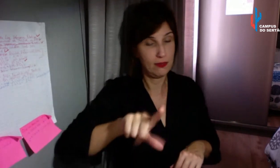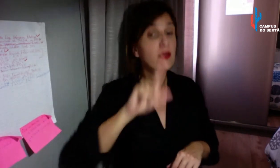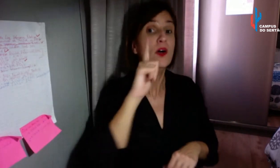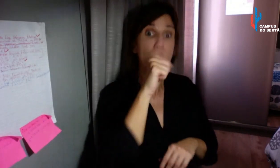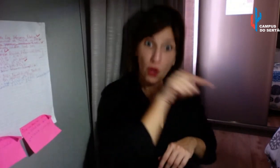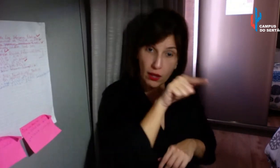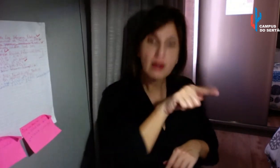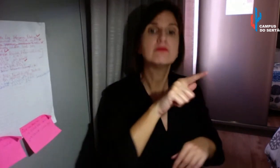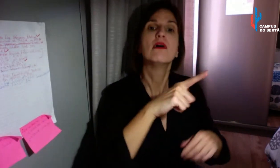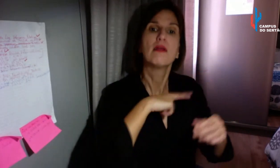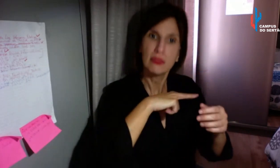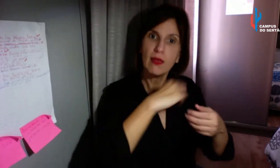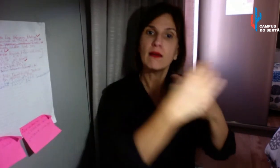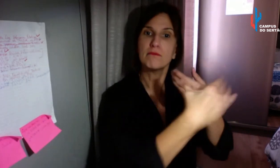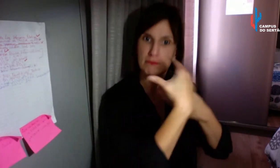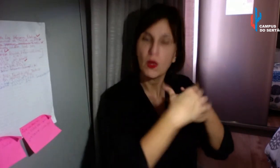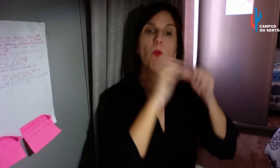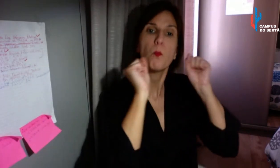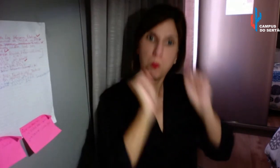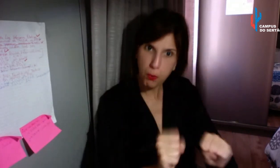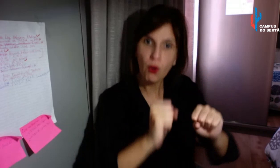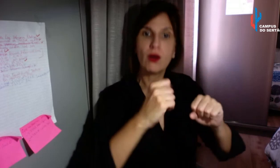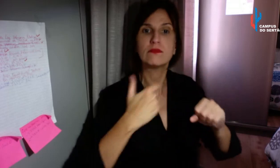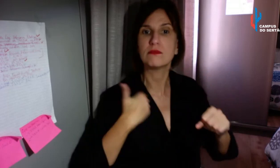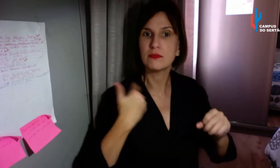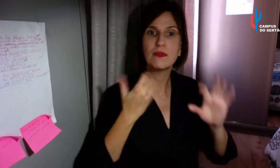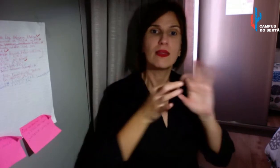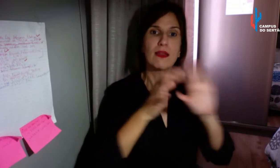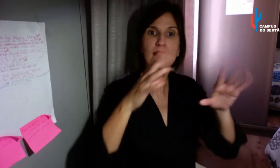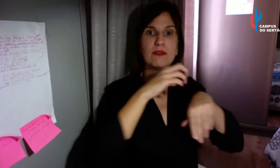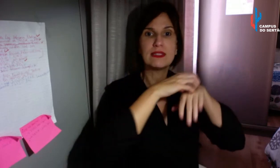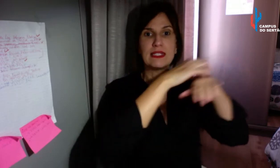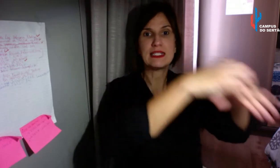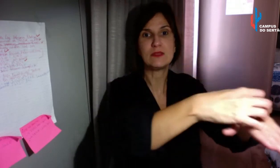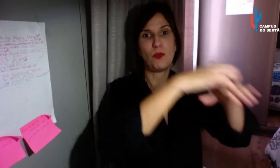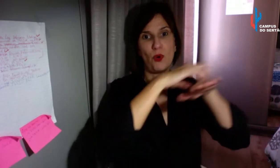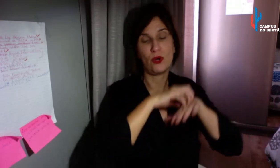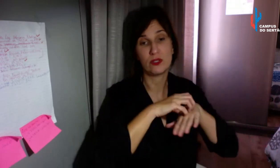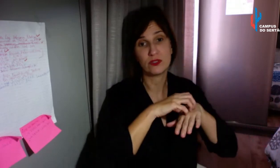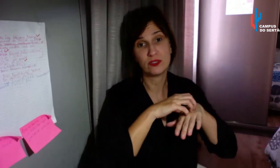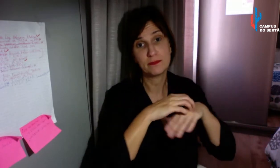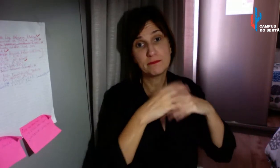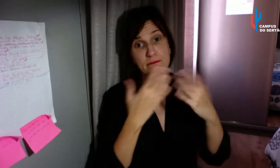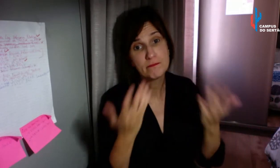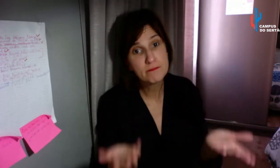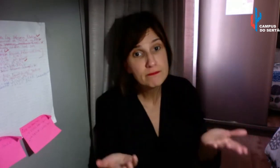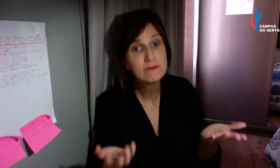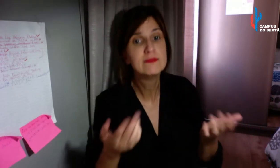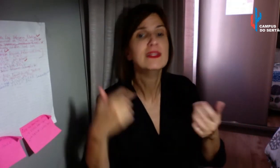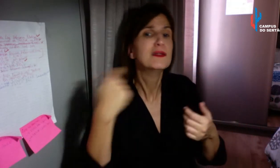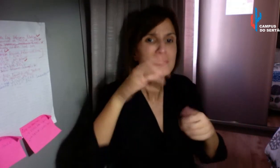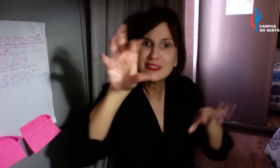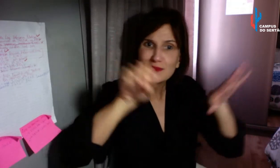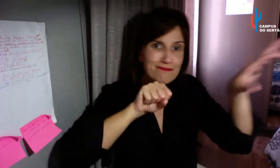responsabilizar pelo transporte das crianças a partir dos 12 anos. Então, nós temos essas orientações